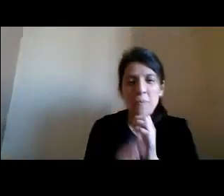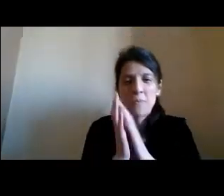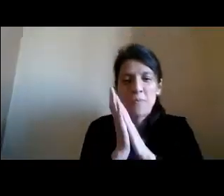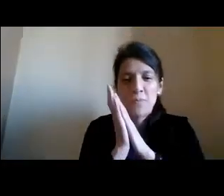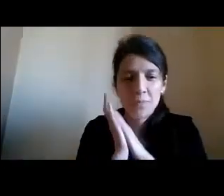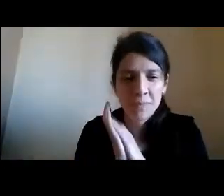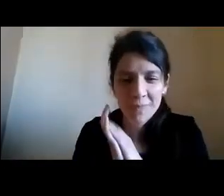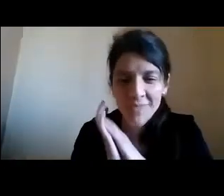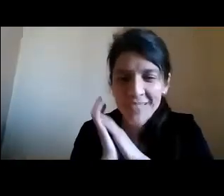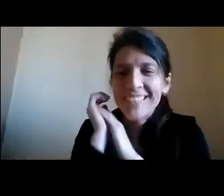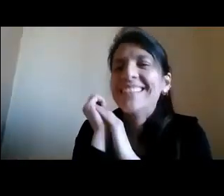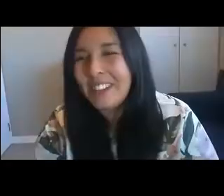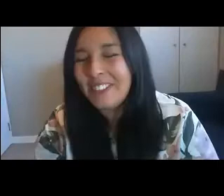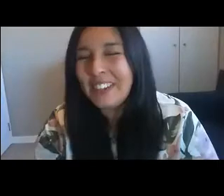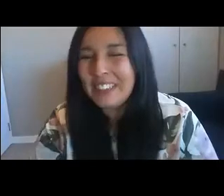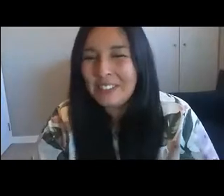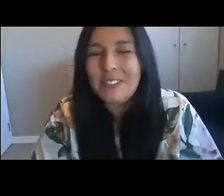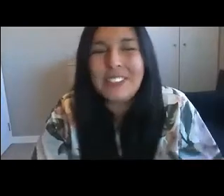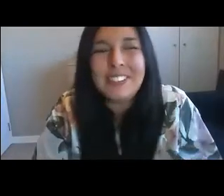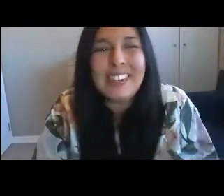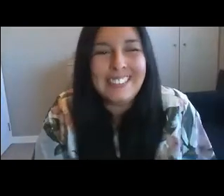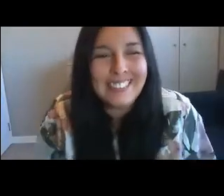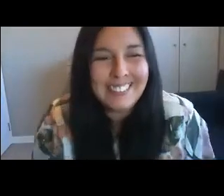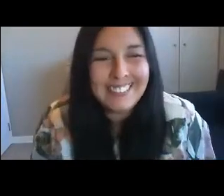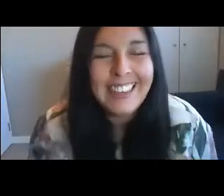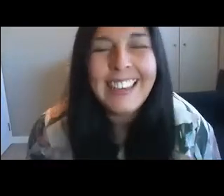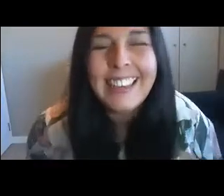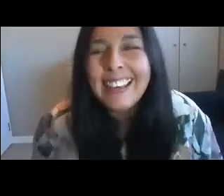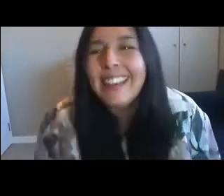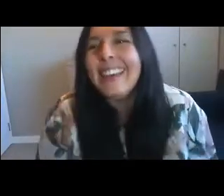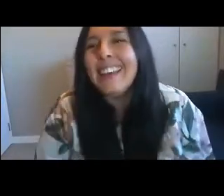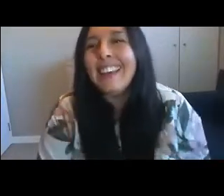ellas son mis colegas, ayudándome en este momento, gracias.